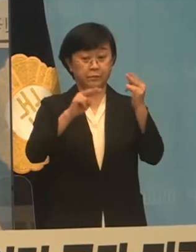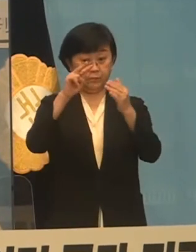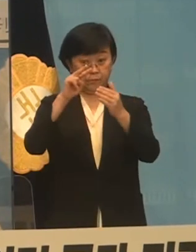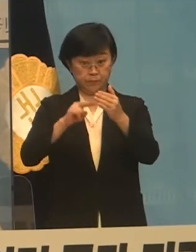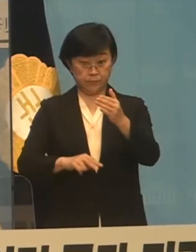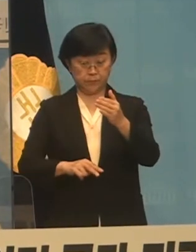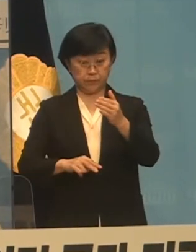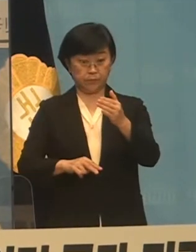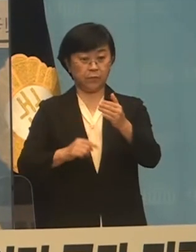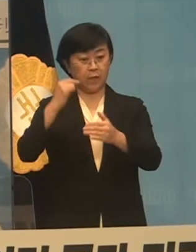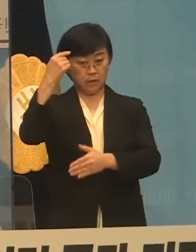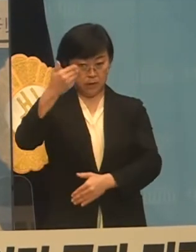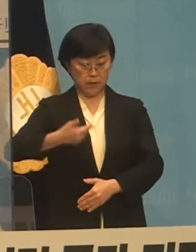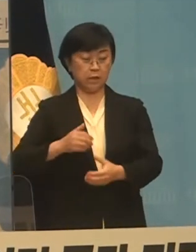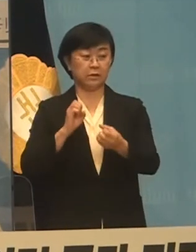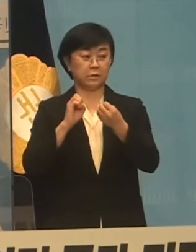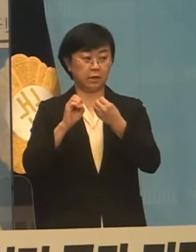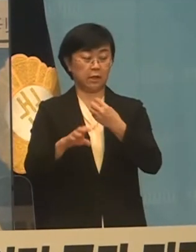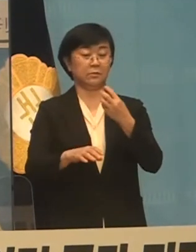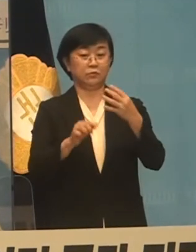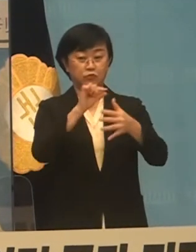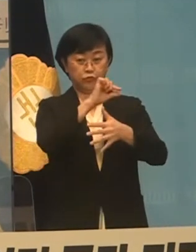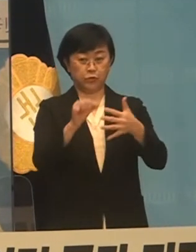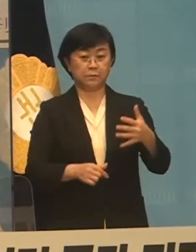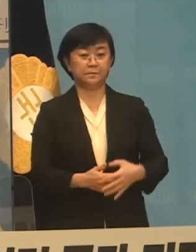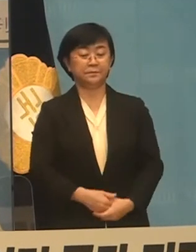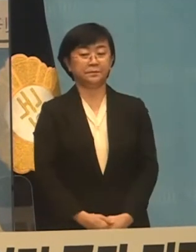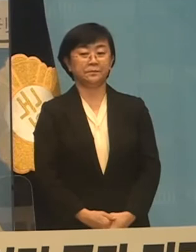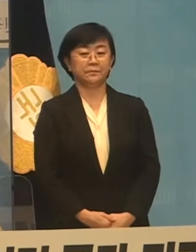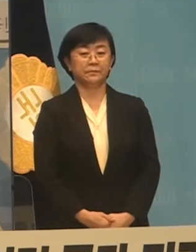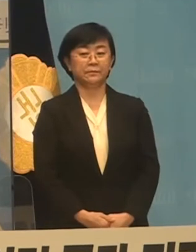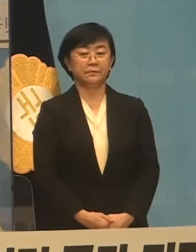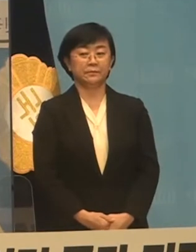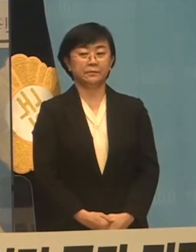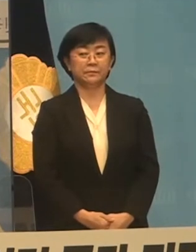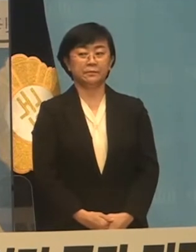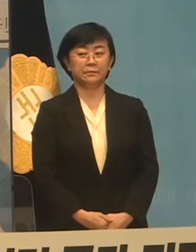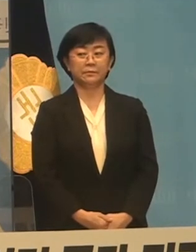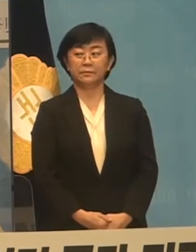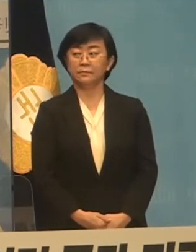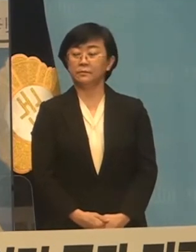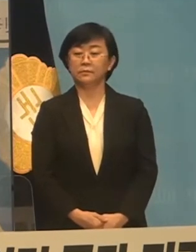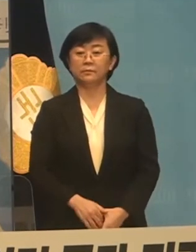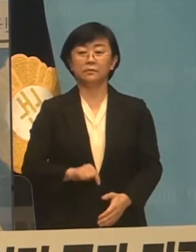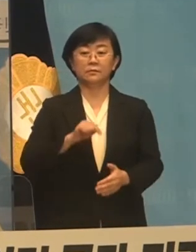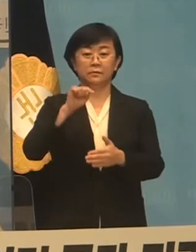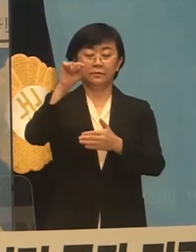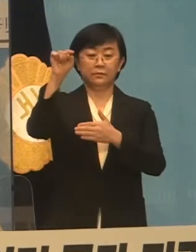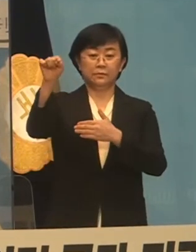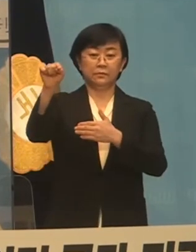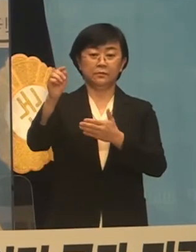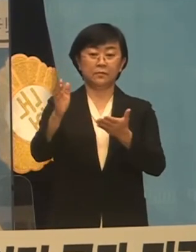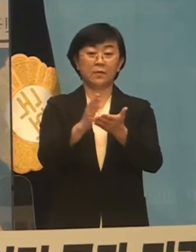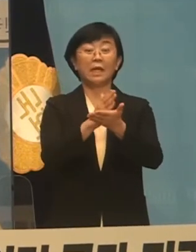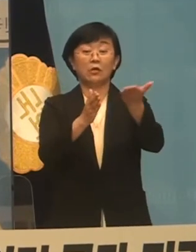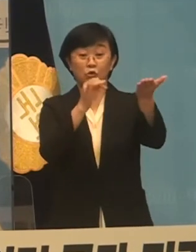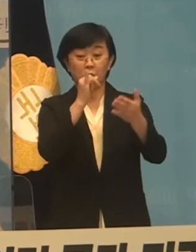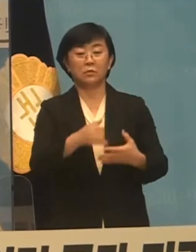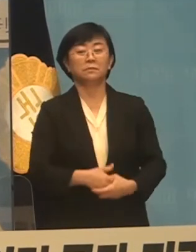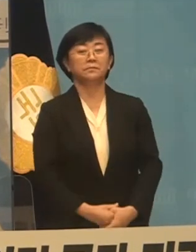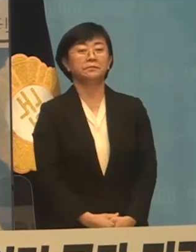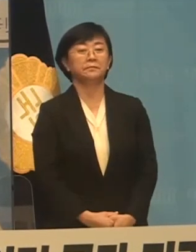낭독 질의응답으로 진행을 하도록 하겠습니다. 기자회견문은 저쪽 뒤쪽에서 이제 배부